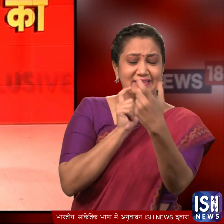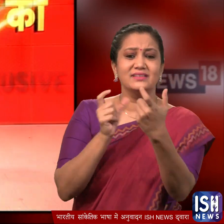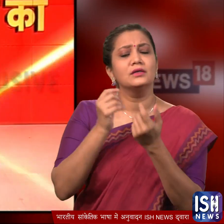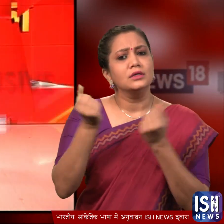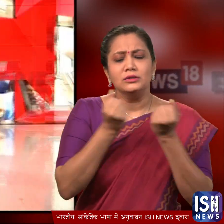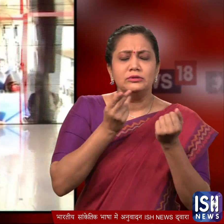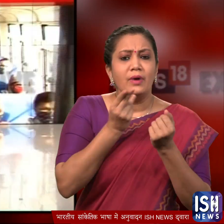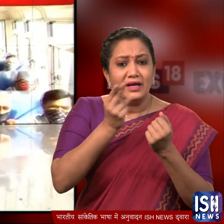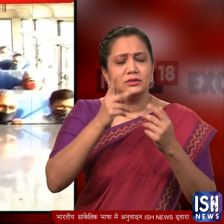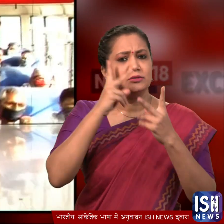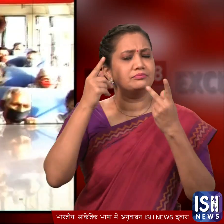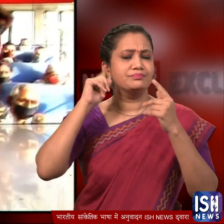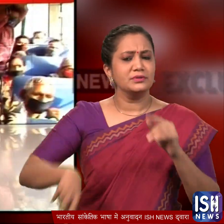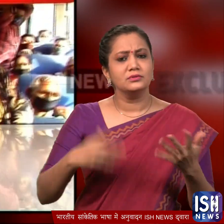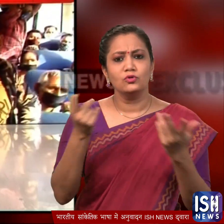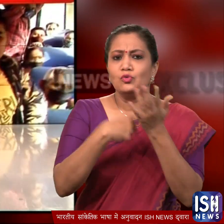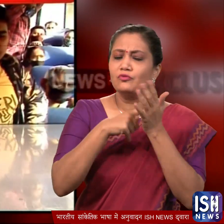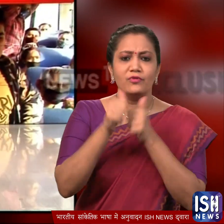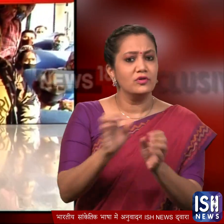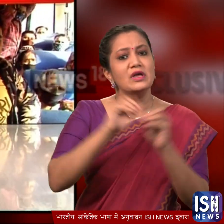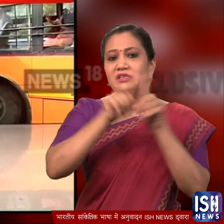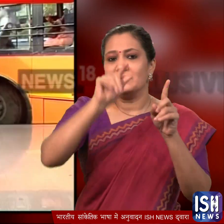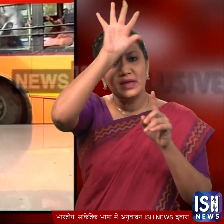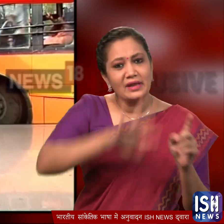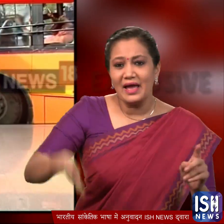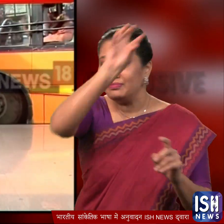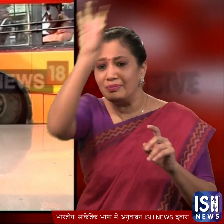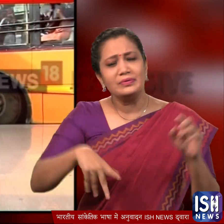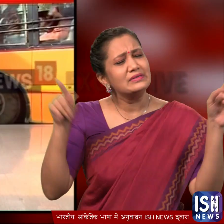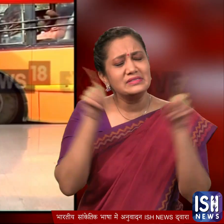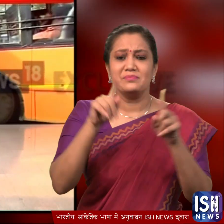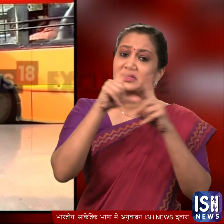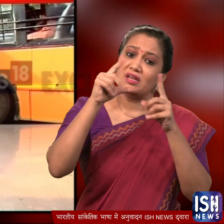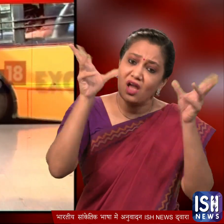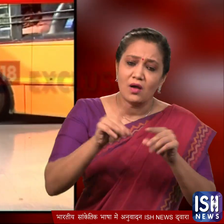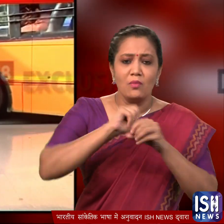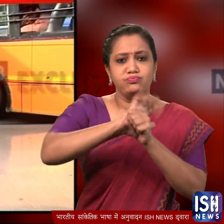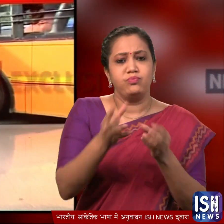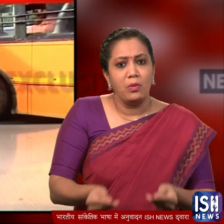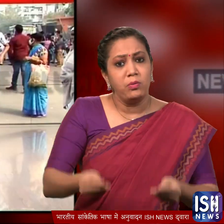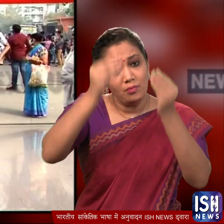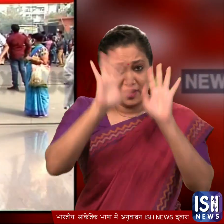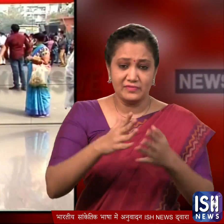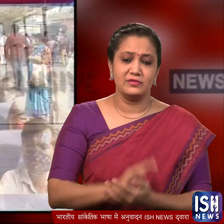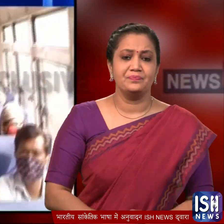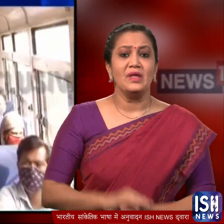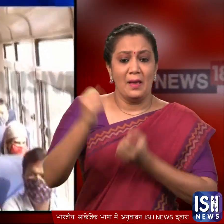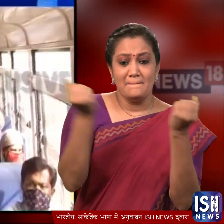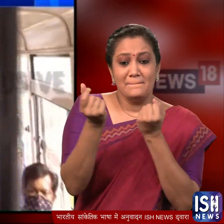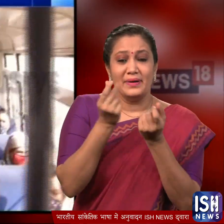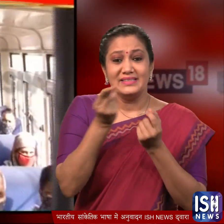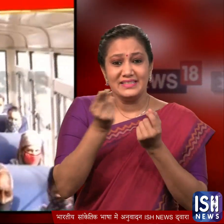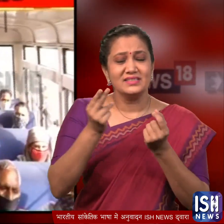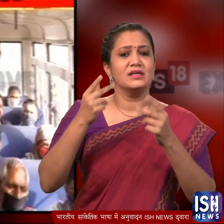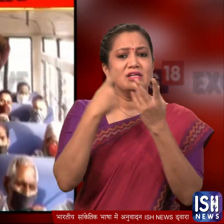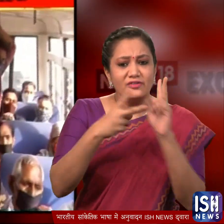सफर करने वाले लोग इसकी अनदेखी करते दिखाई दिए। देश के दूसरे राज्यों की तरह दिल्ली में भी ये महामारी एक बार फिर पैर पसार रही है, लेकिन बसों से सफर